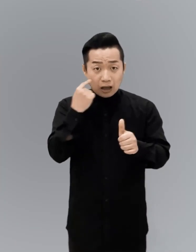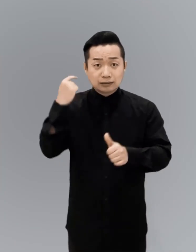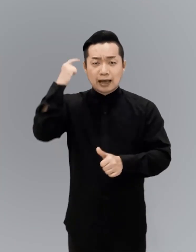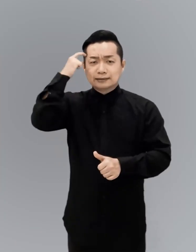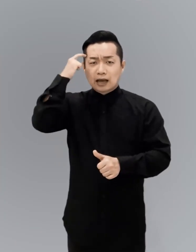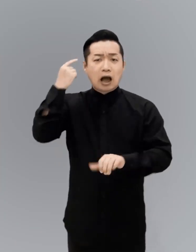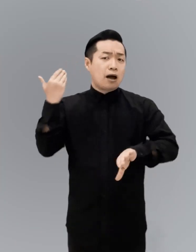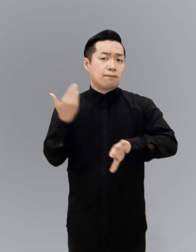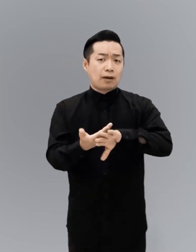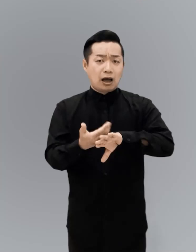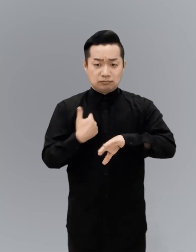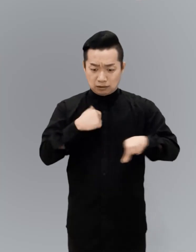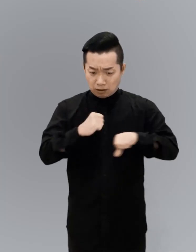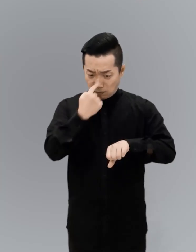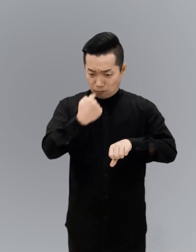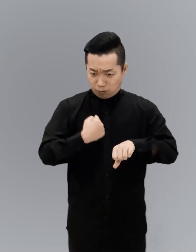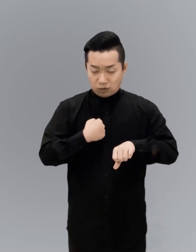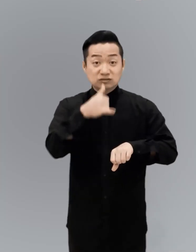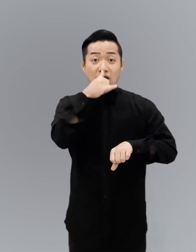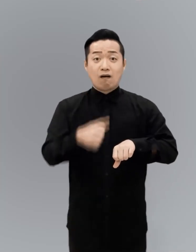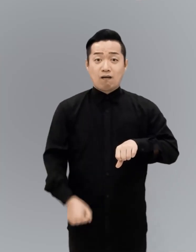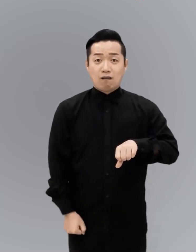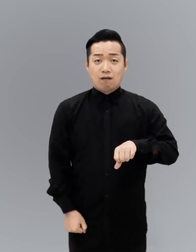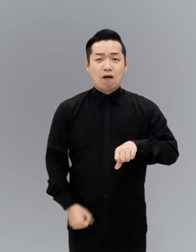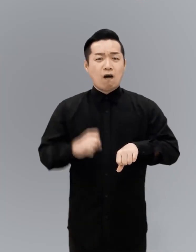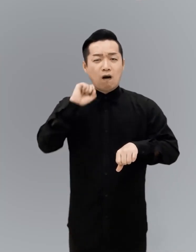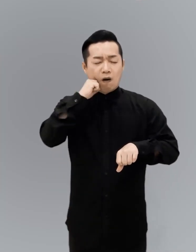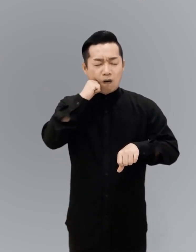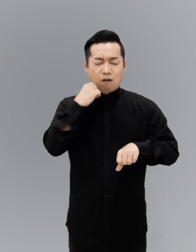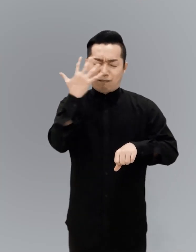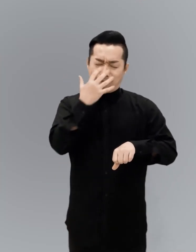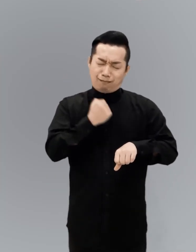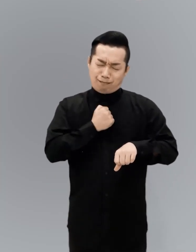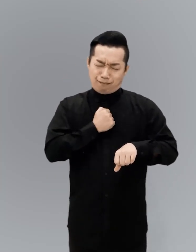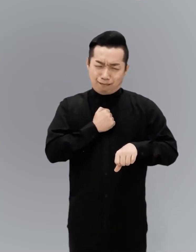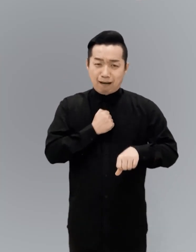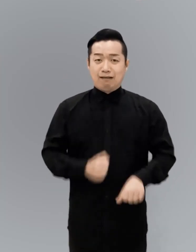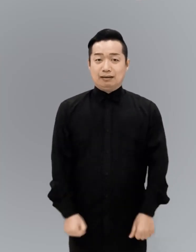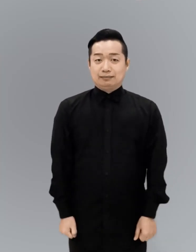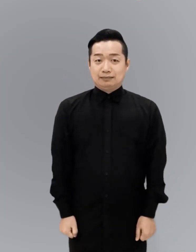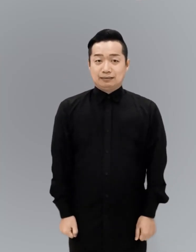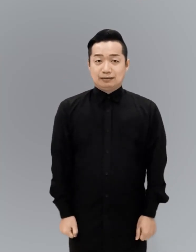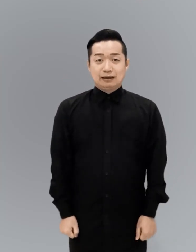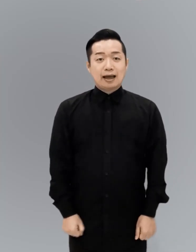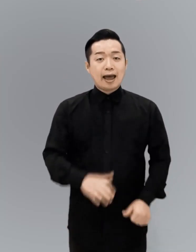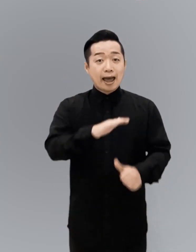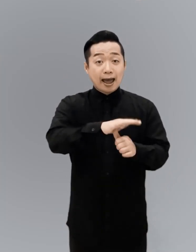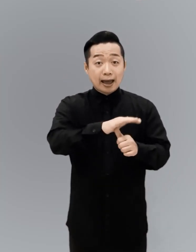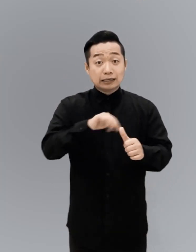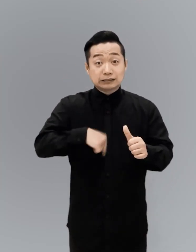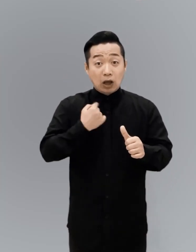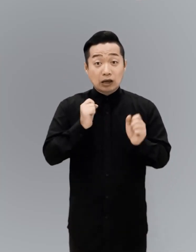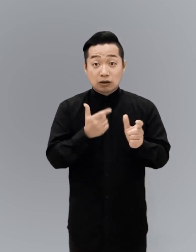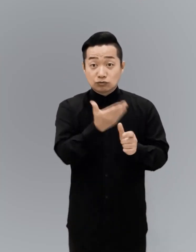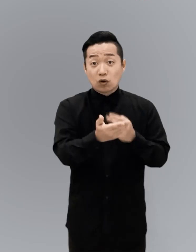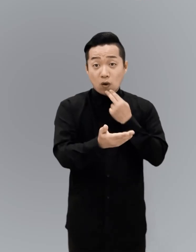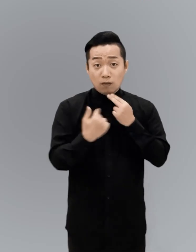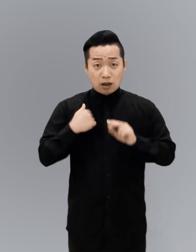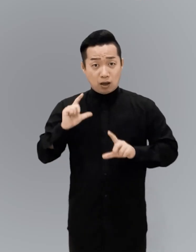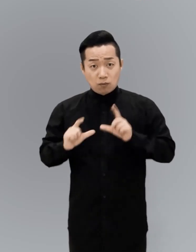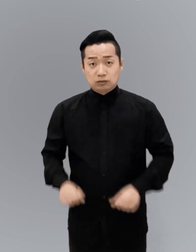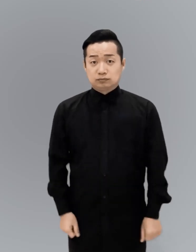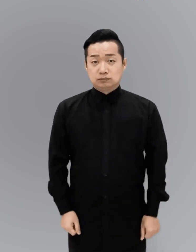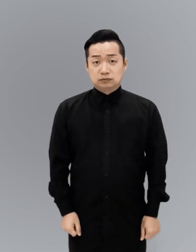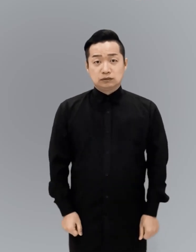양육 가치관과 반대되는 행동을 스스로 하고 있더라고요. 참 어렵고 막막하였습니다. 아이 스스로 할 기회조차 주지 않는